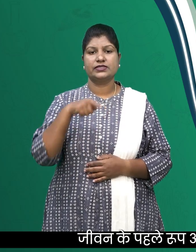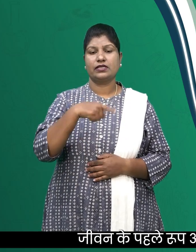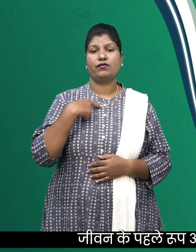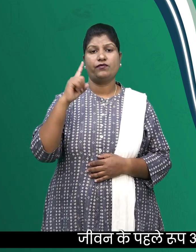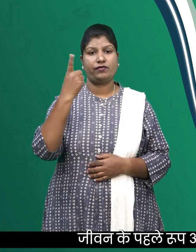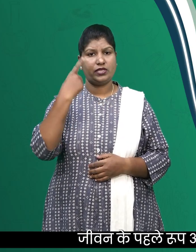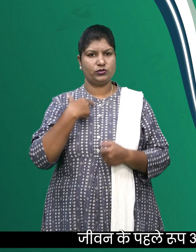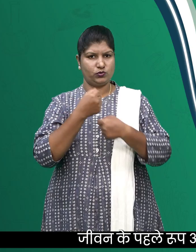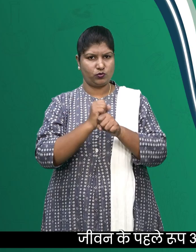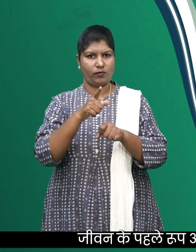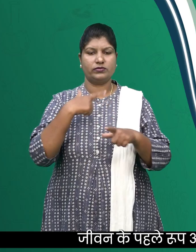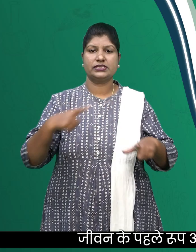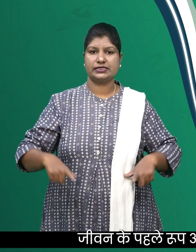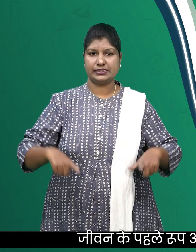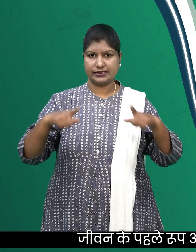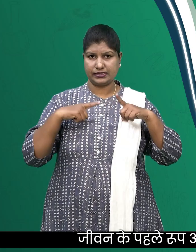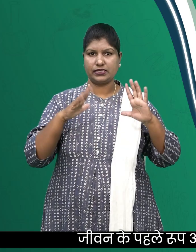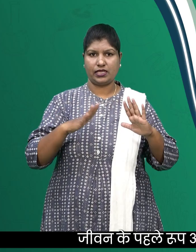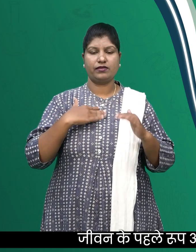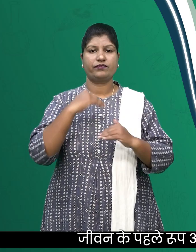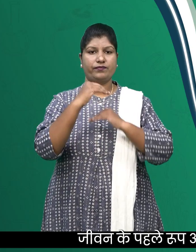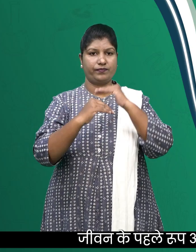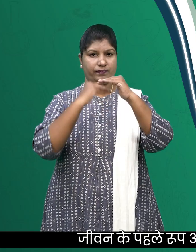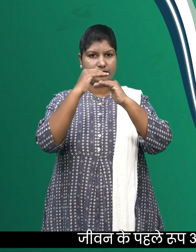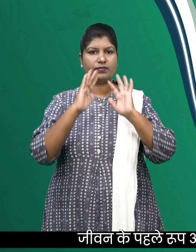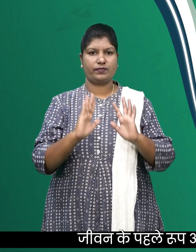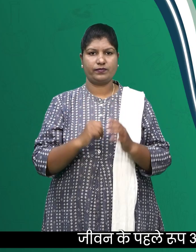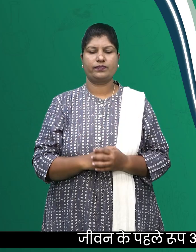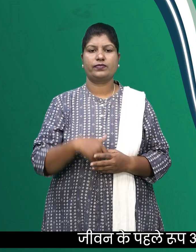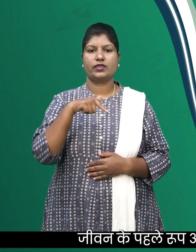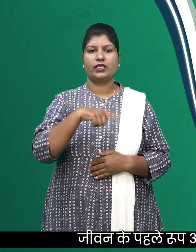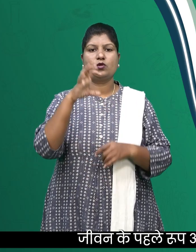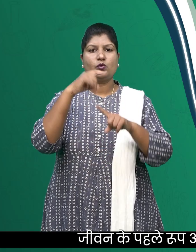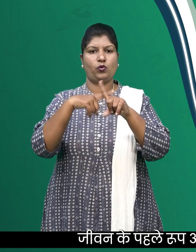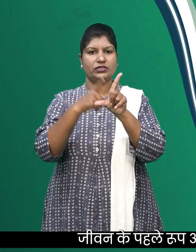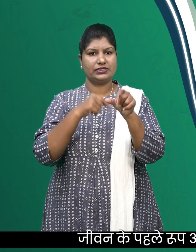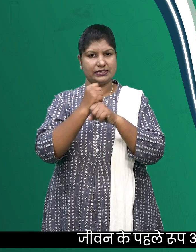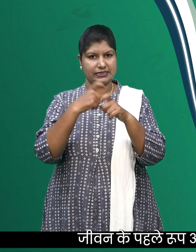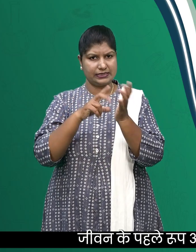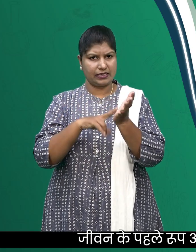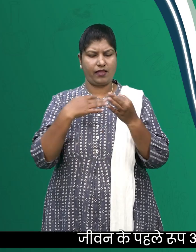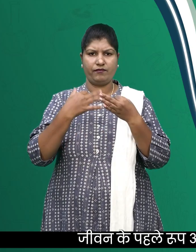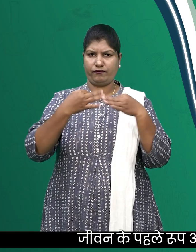जीवन के पहले रूप ऑक्सीजन मुक्त वातावरण में विकसित हुए।